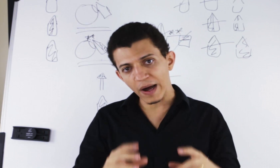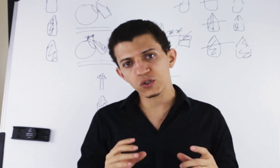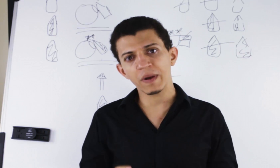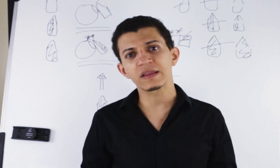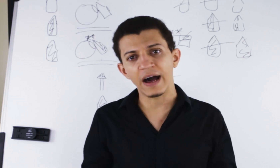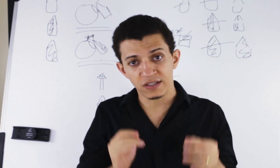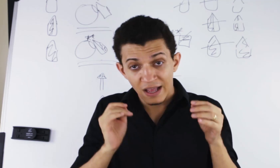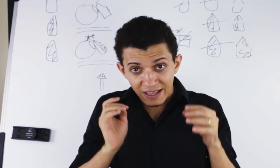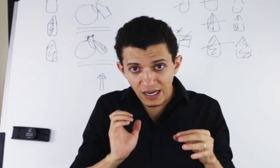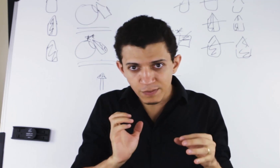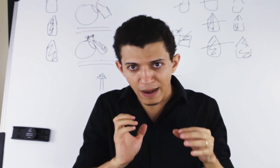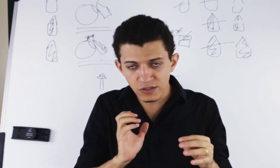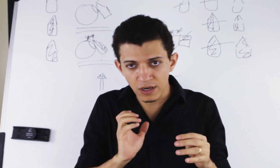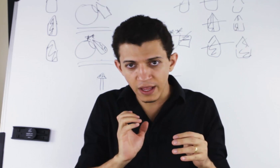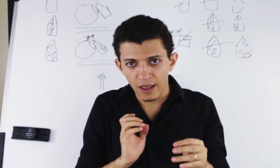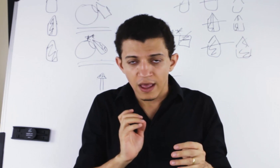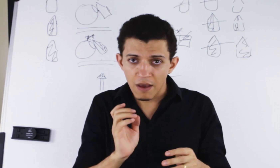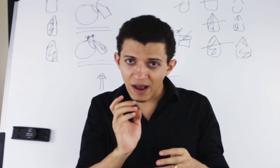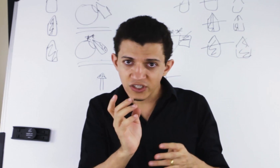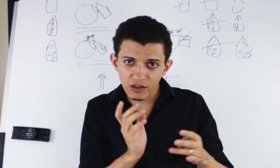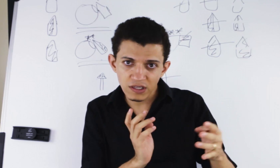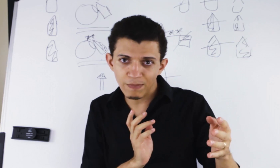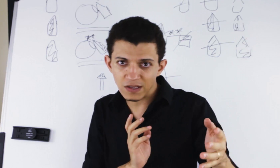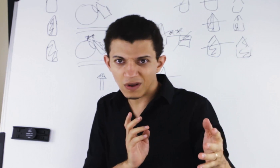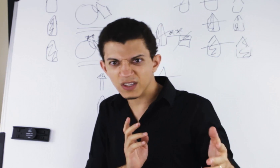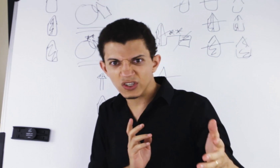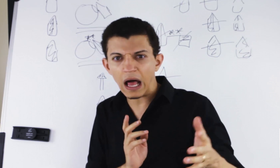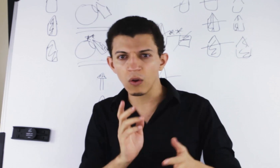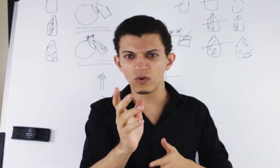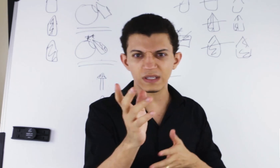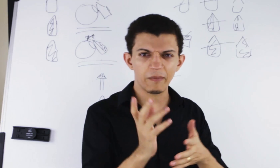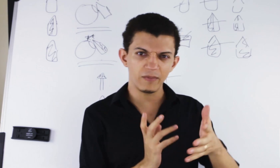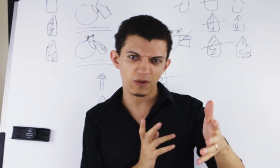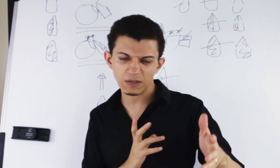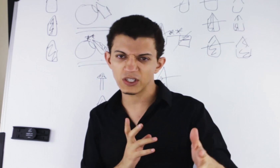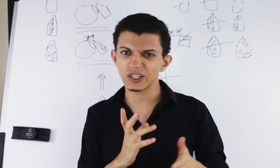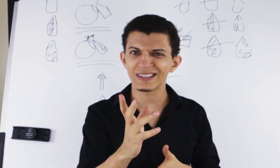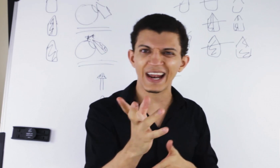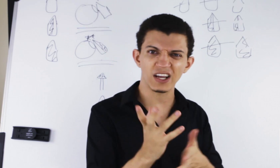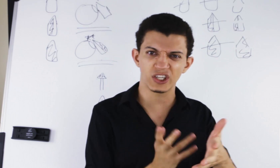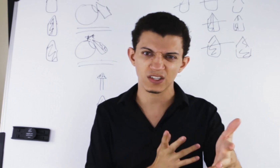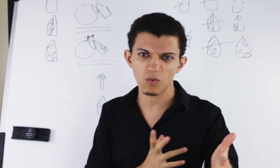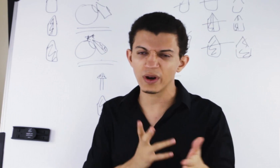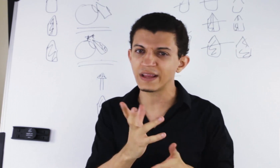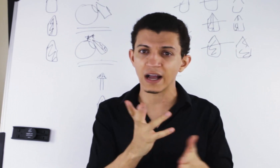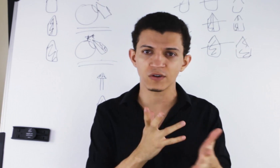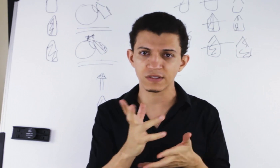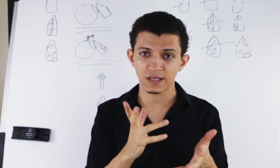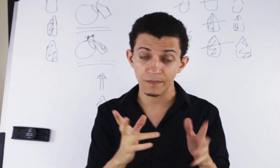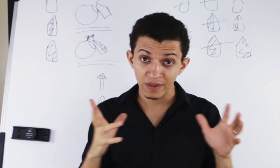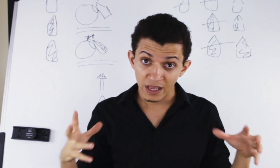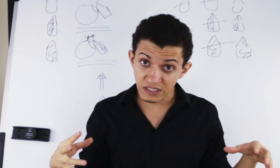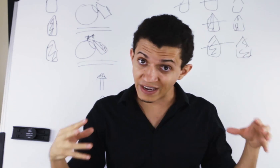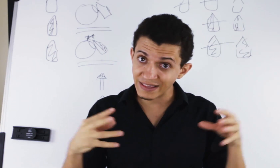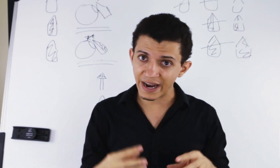de comentários. Aquele espaço ali, imagine que é um espaço quase que de aluno, sabe? Um espaço para a gente interagir, essa comunidade nossa aqui, a gente vai